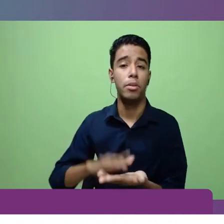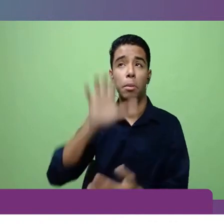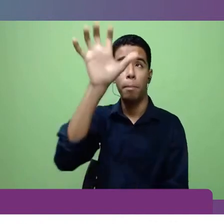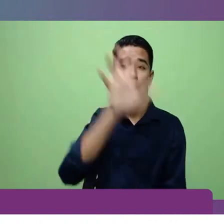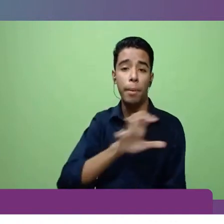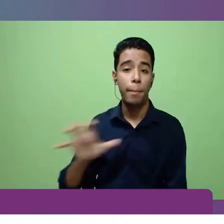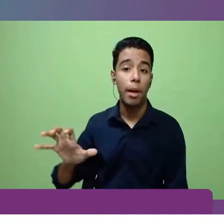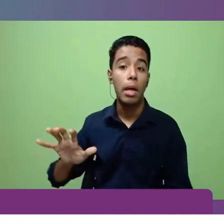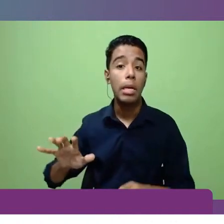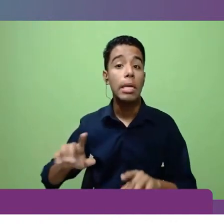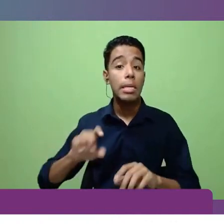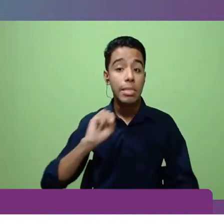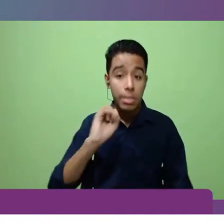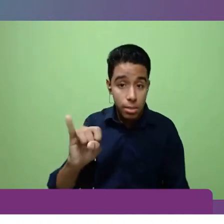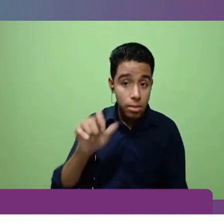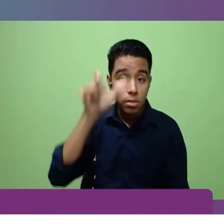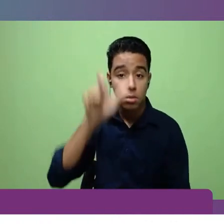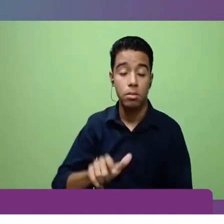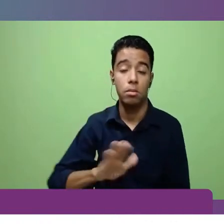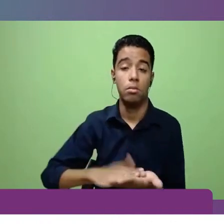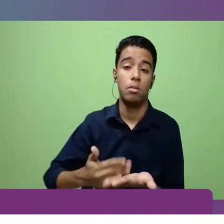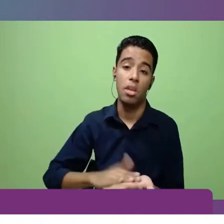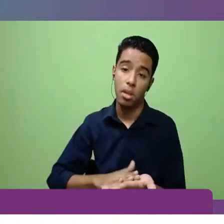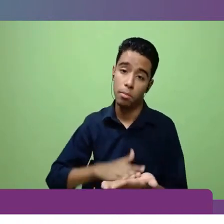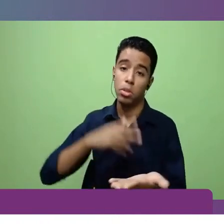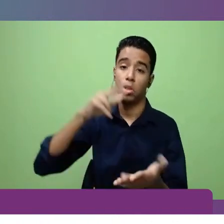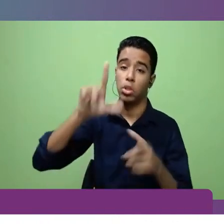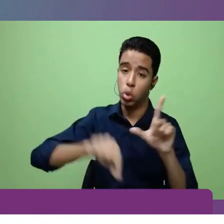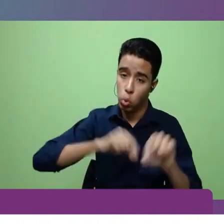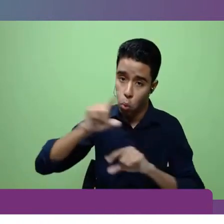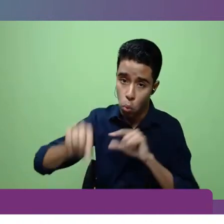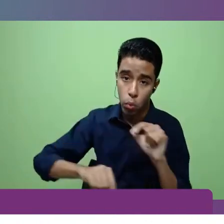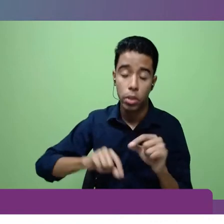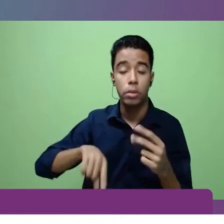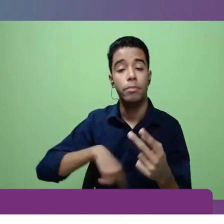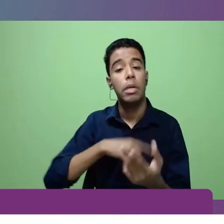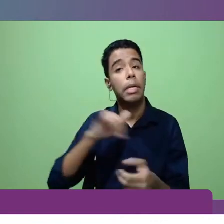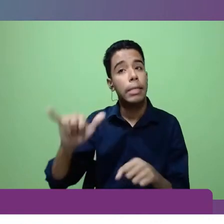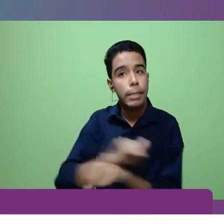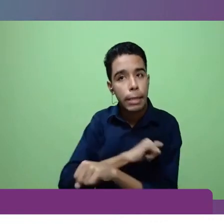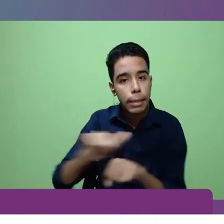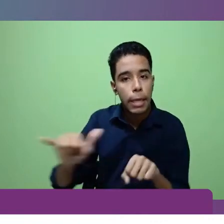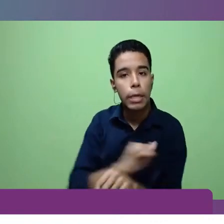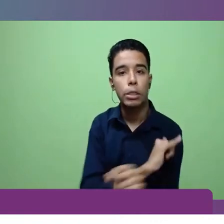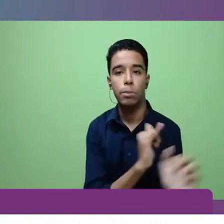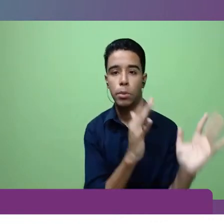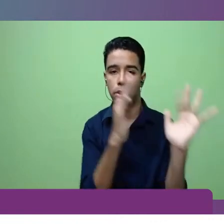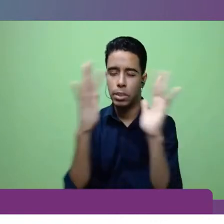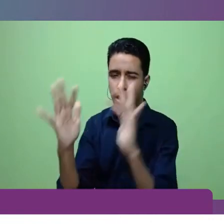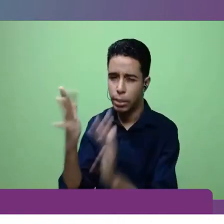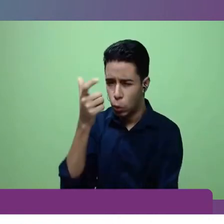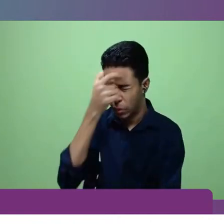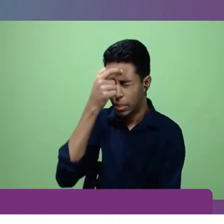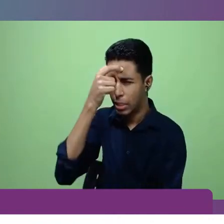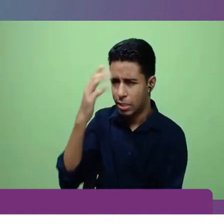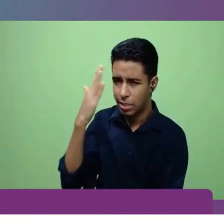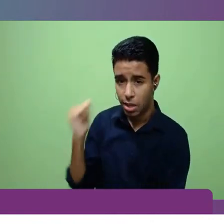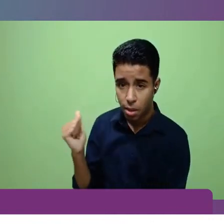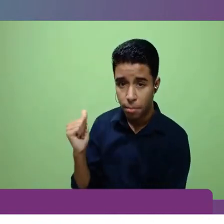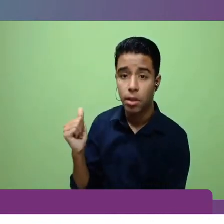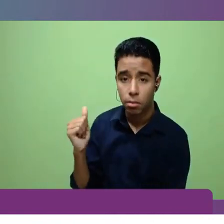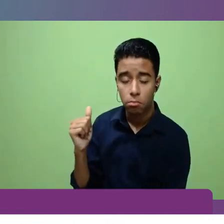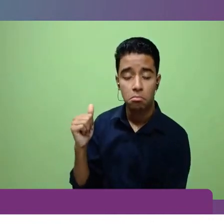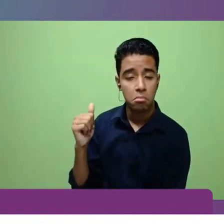estratégias tradutórias, se ele tiver ferramentas de tradução, ele vai resolver esse problema tradutório. O contexto vai ajudar